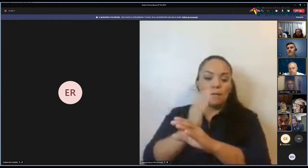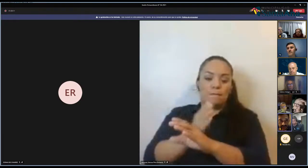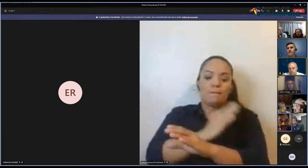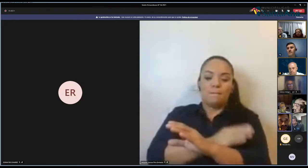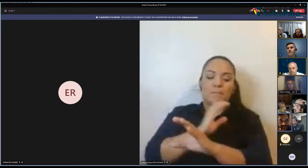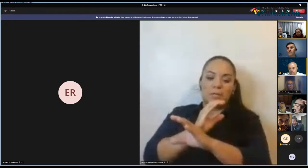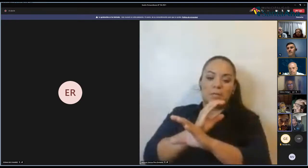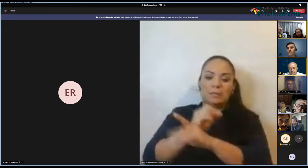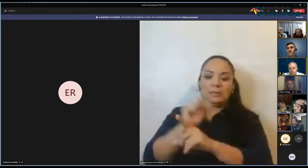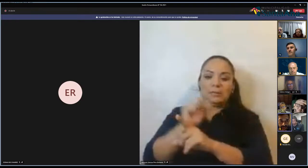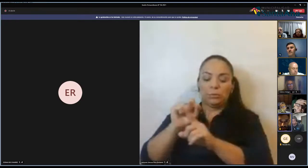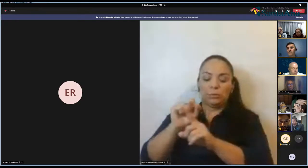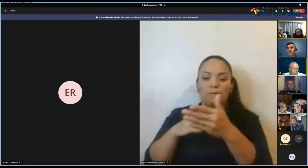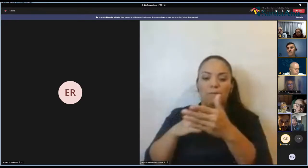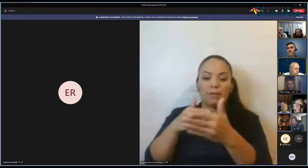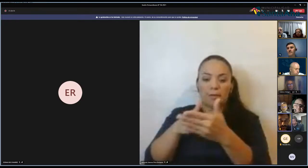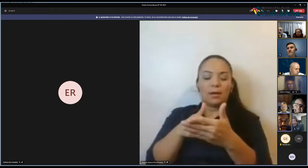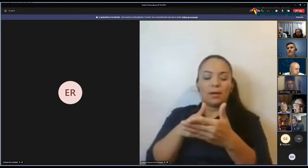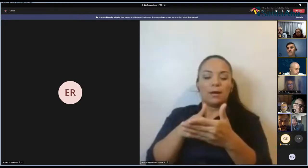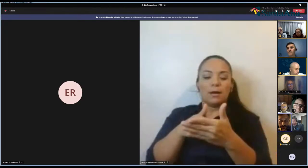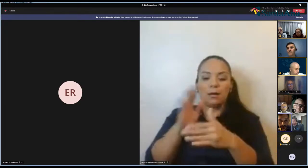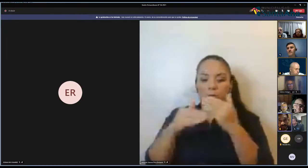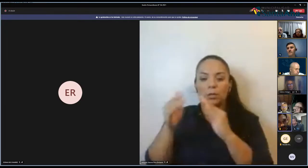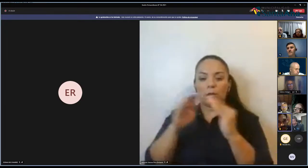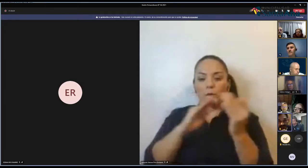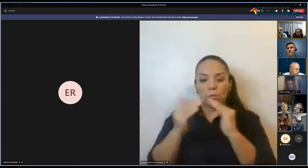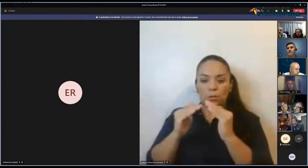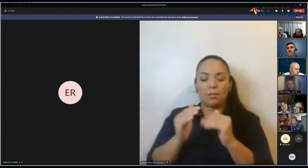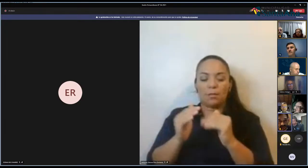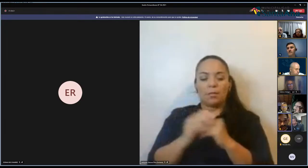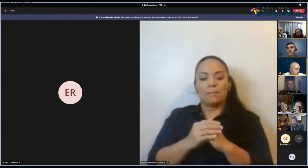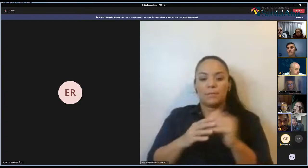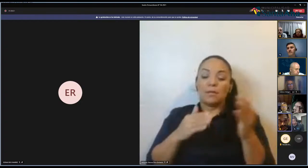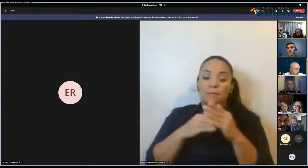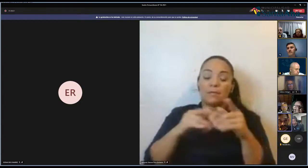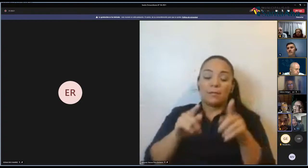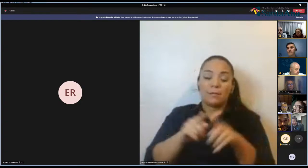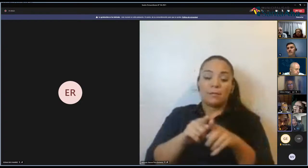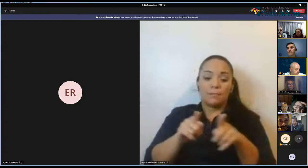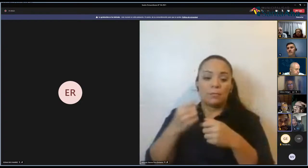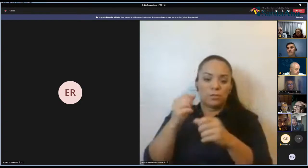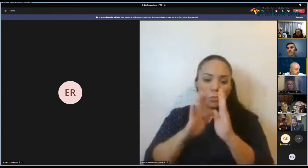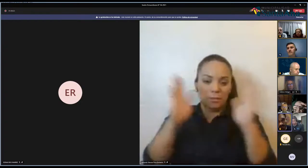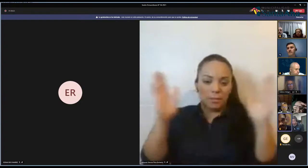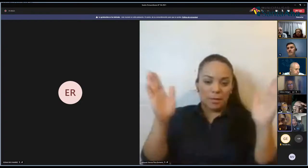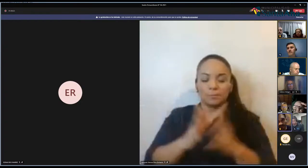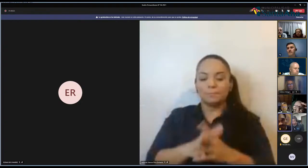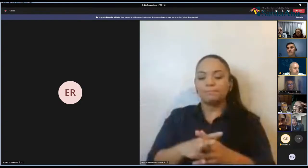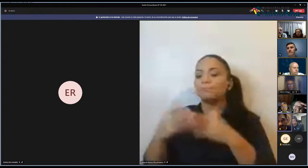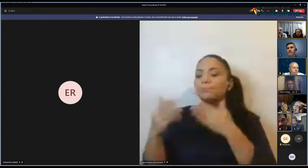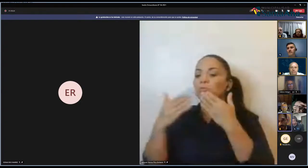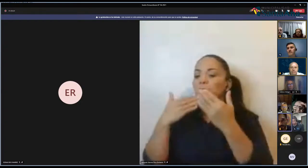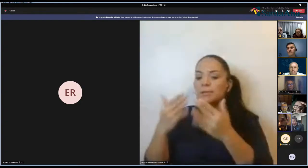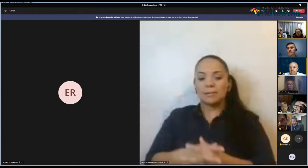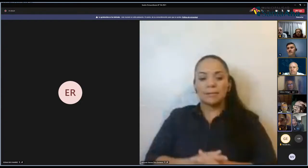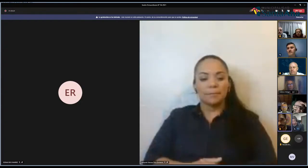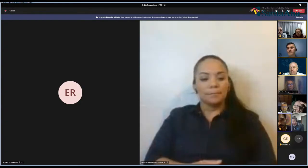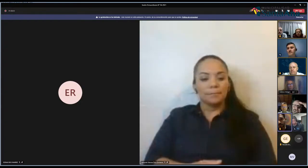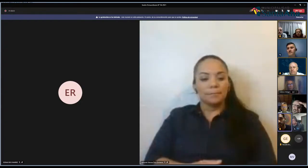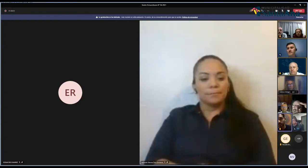que afectan a toda la comunidad y que afectan también al municipio en general muchas gracias